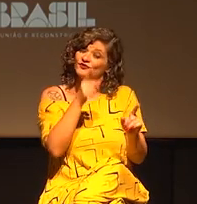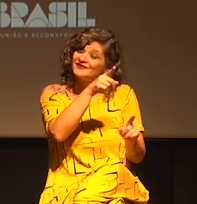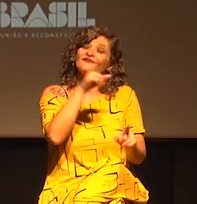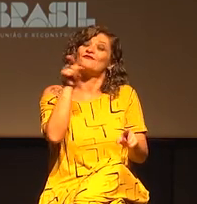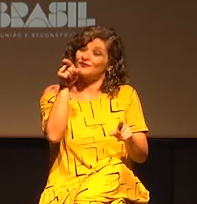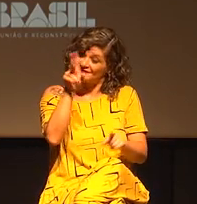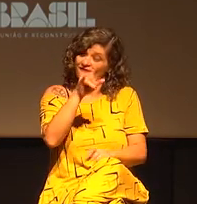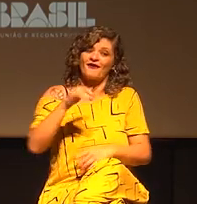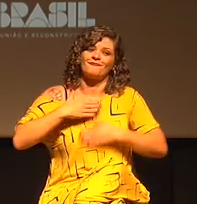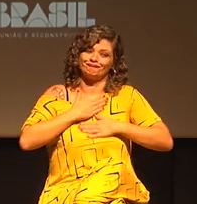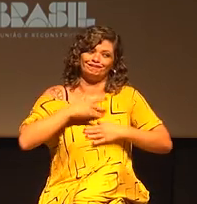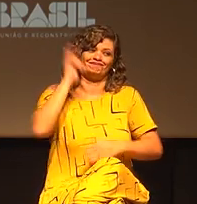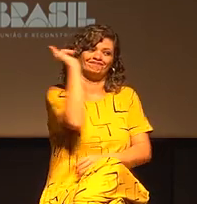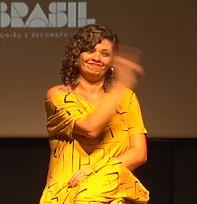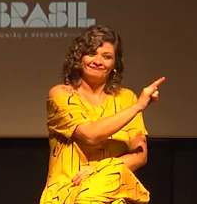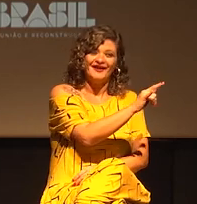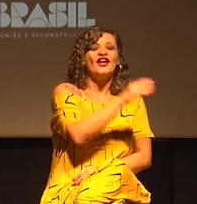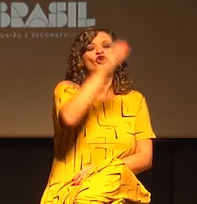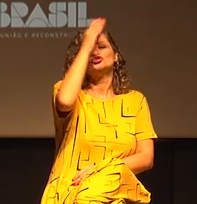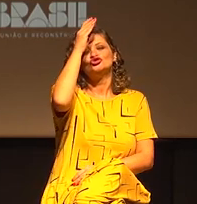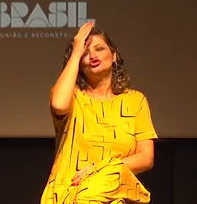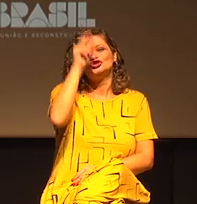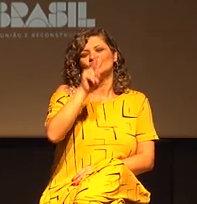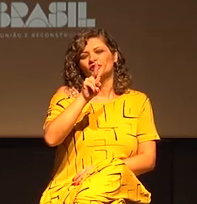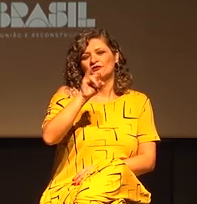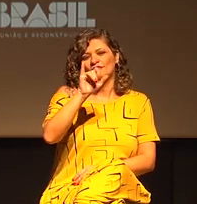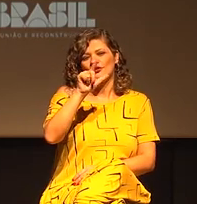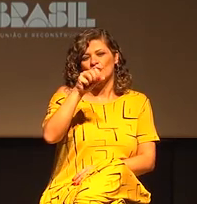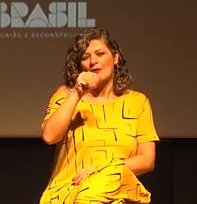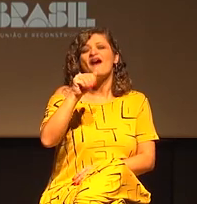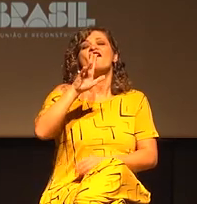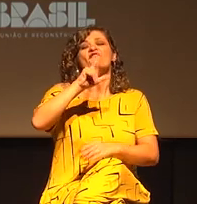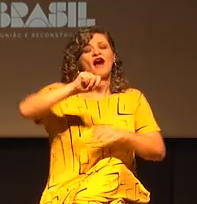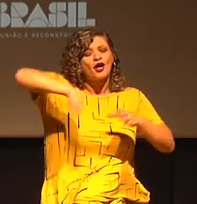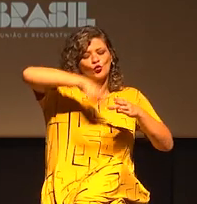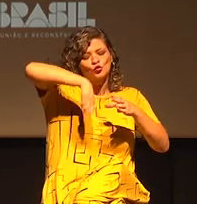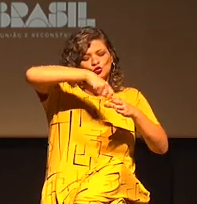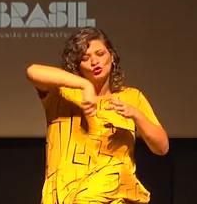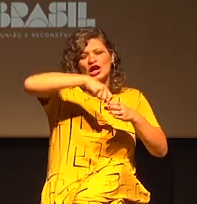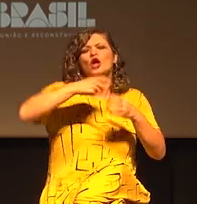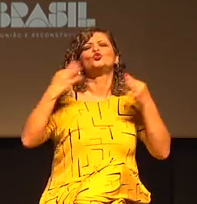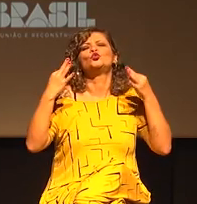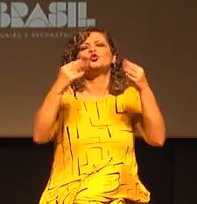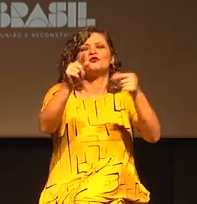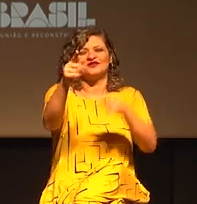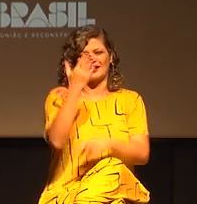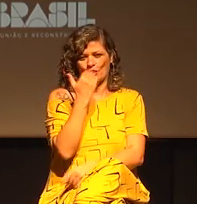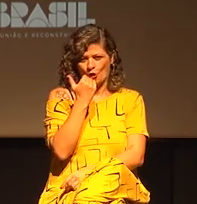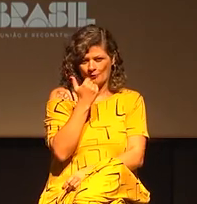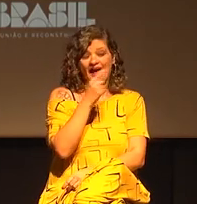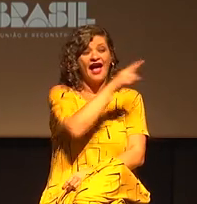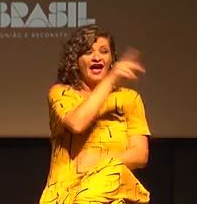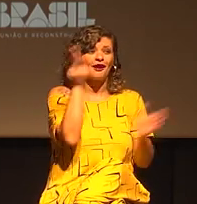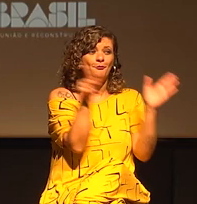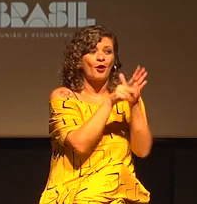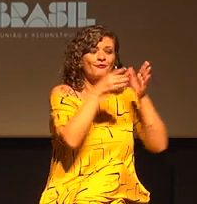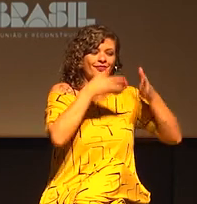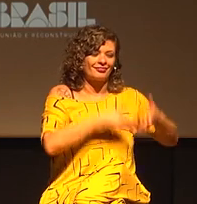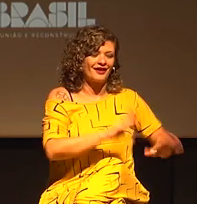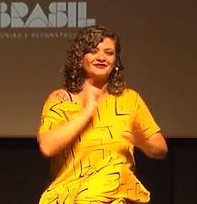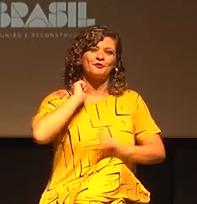amar tia Vilma tia Vilma vai fazer tudo que você quiser comer ela ela é mineira então é dessas é